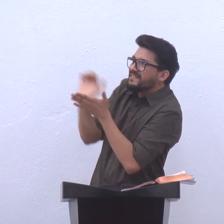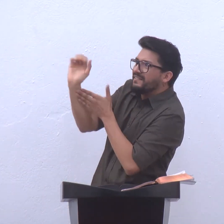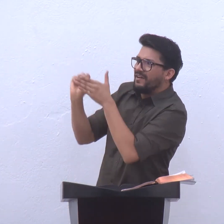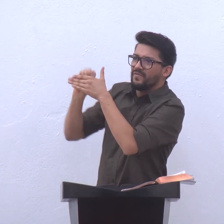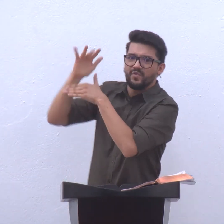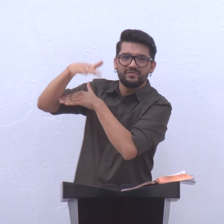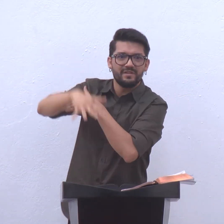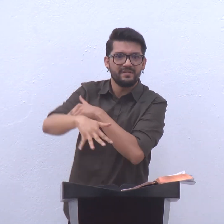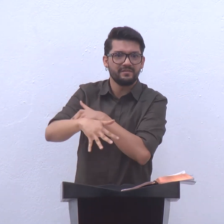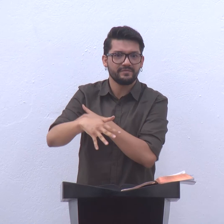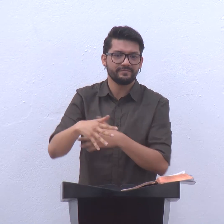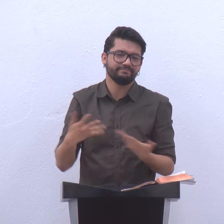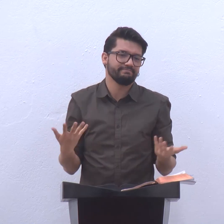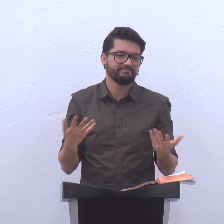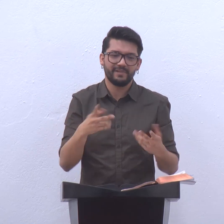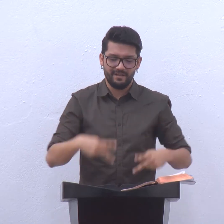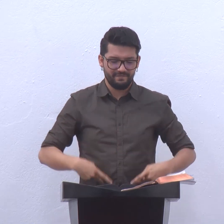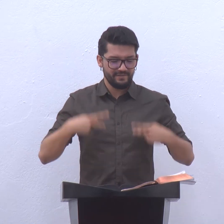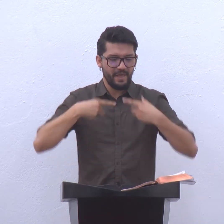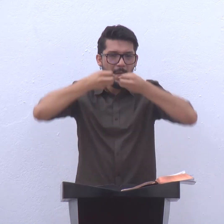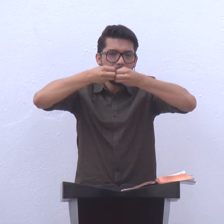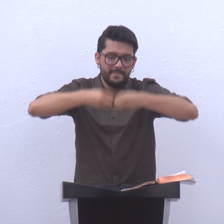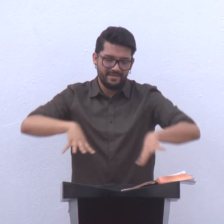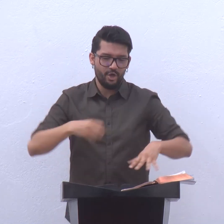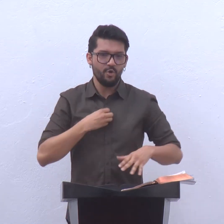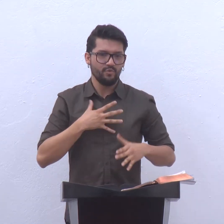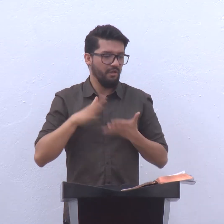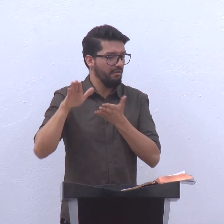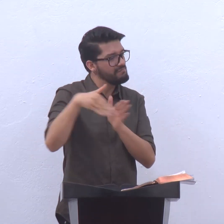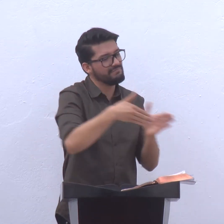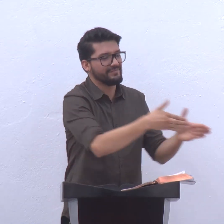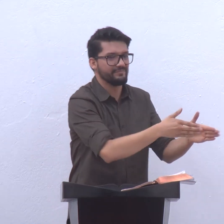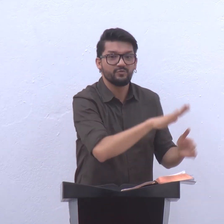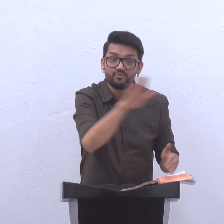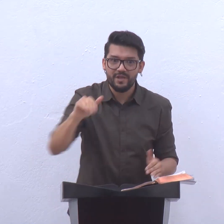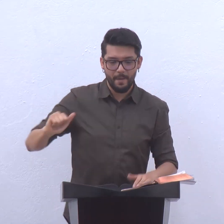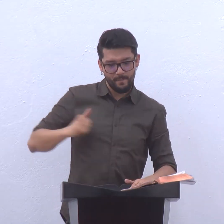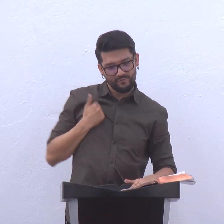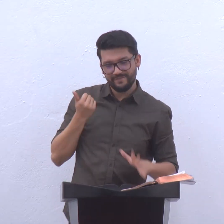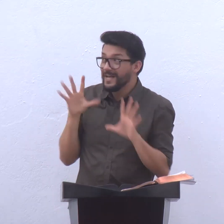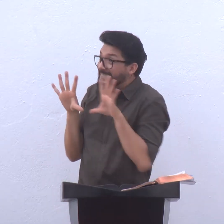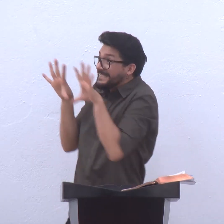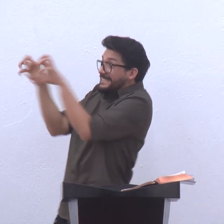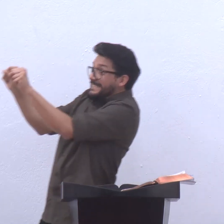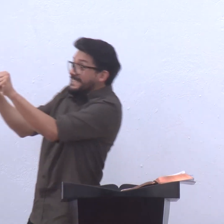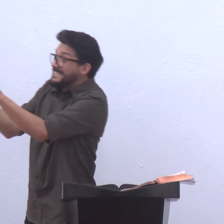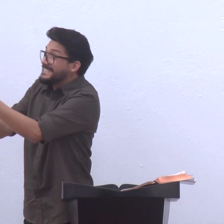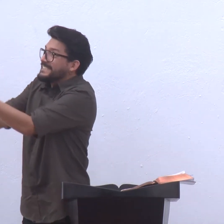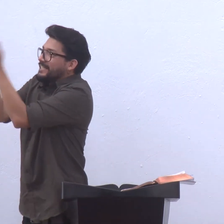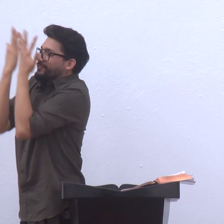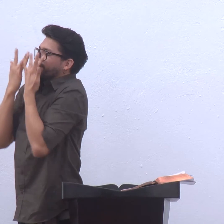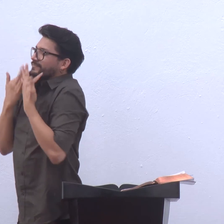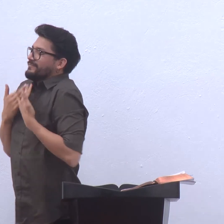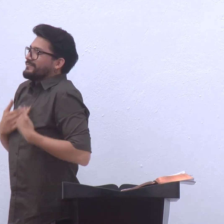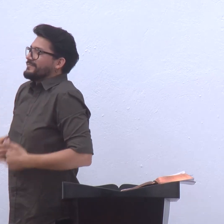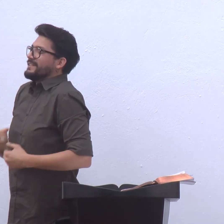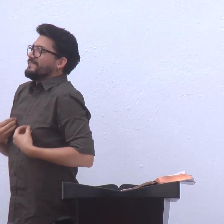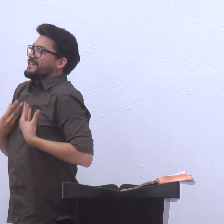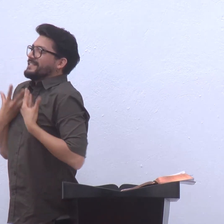Jeremías alertó al pueblo: no le abandonen porque es la oportunidad de la vida. No le